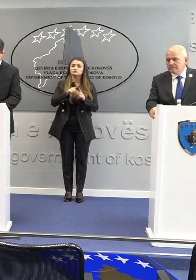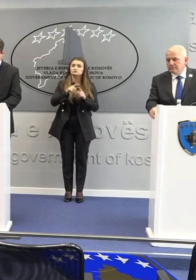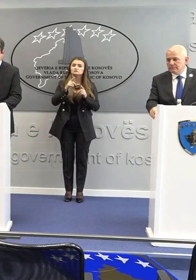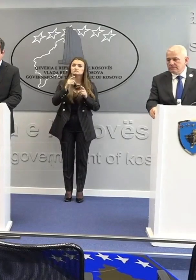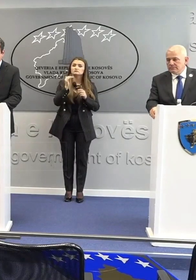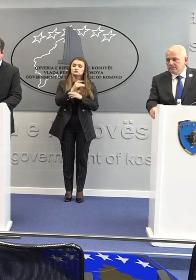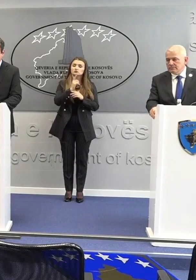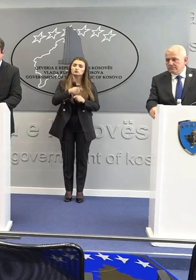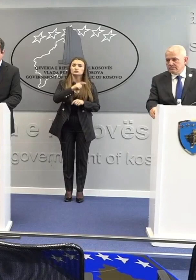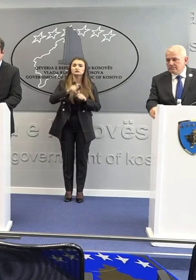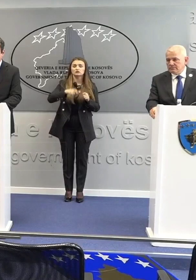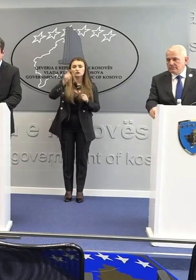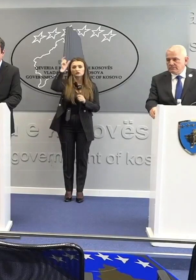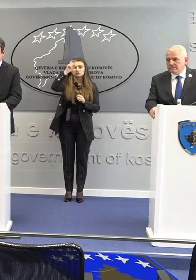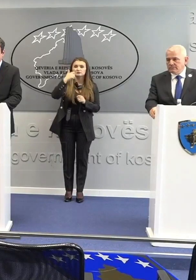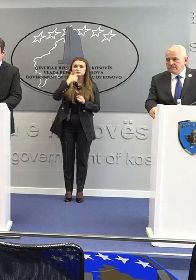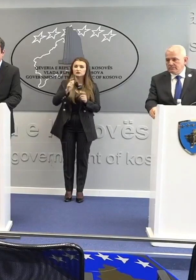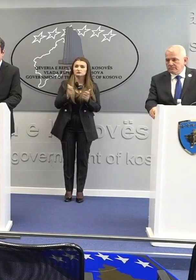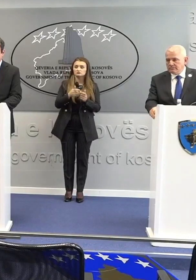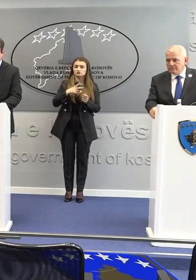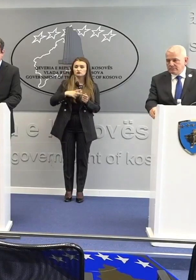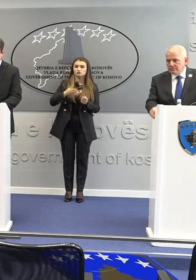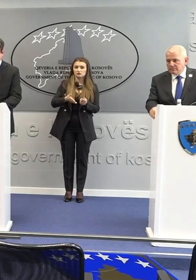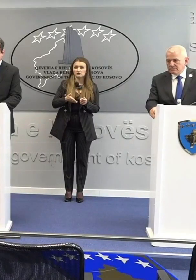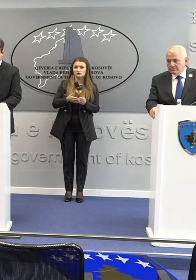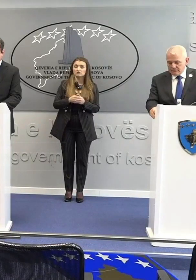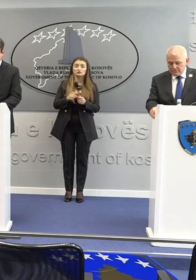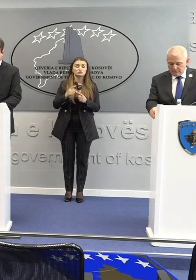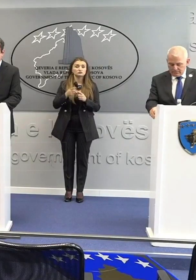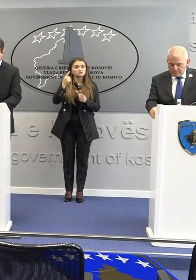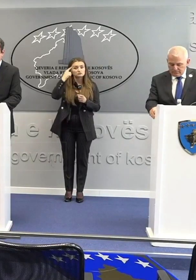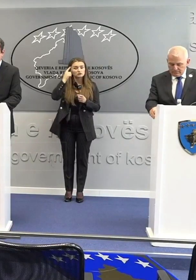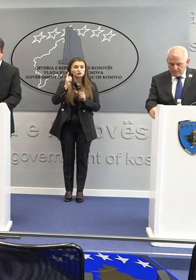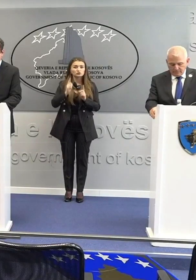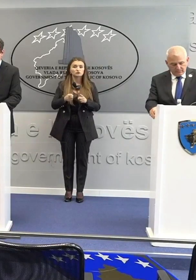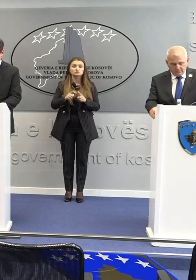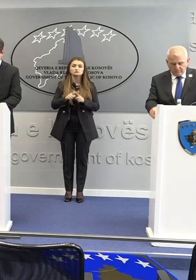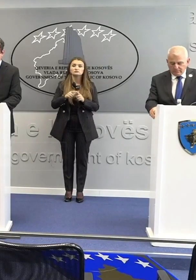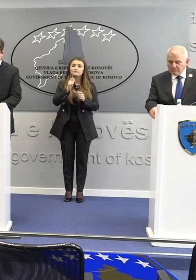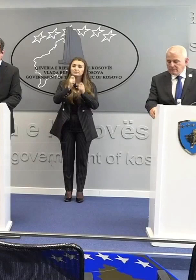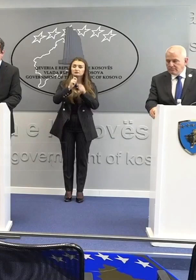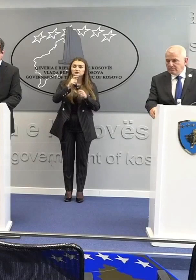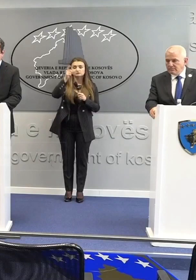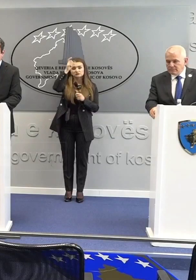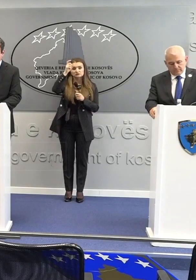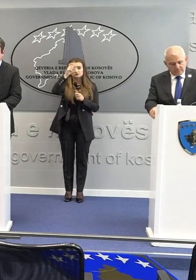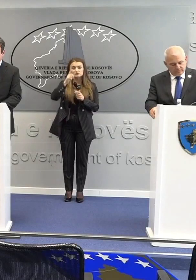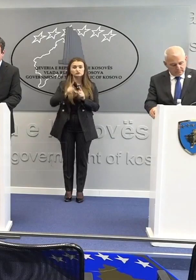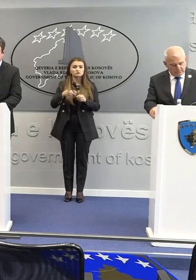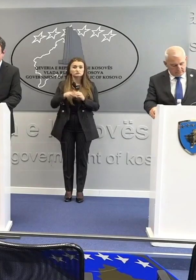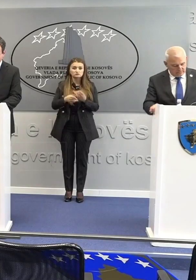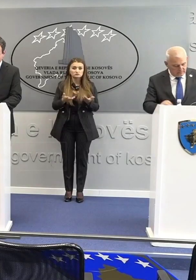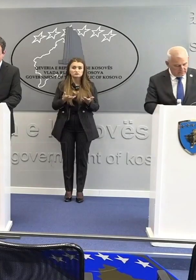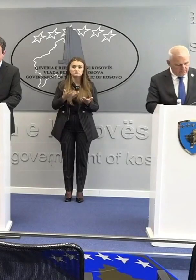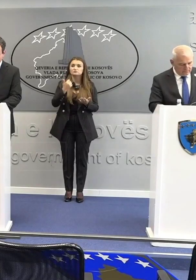se duhet vazhdoj dialogu me palën serbe në këtë stad, pra në këtë situatë cilën gjendemi tani, pasi Serbia pra